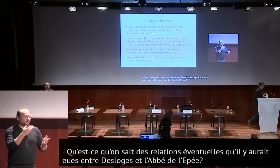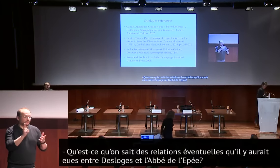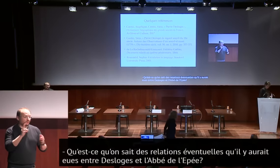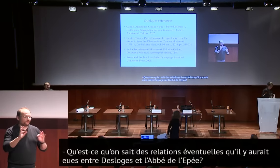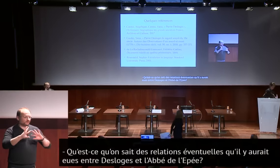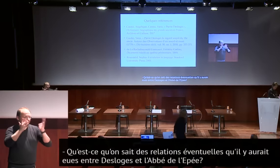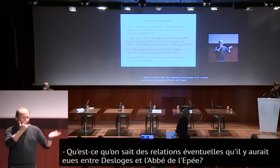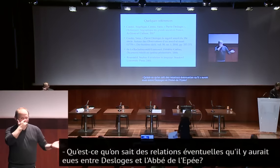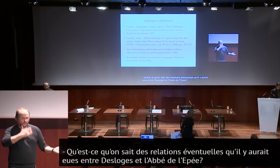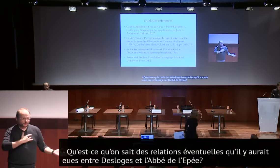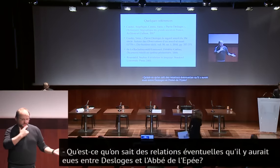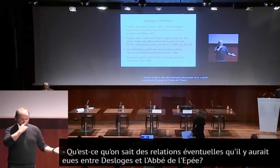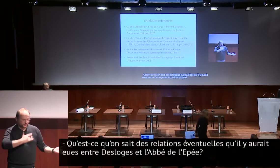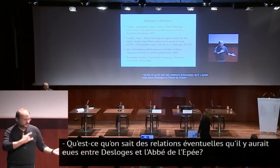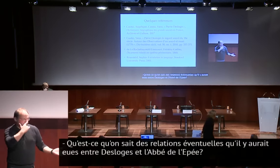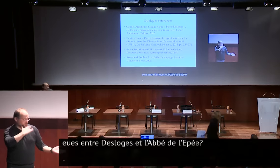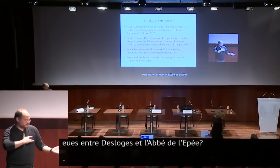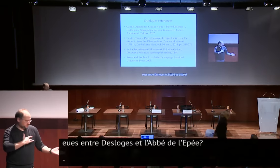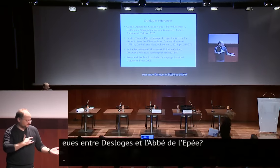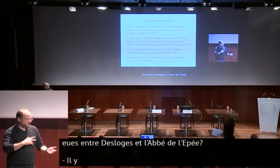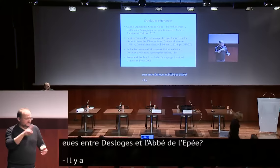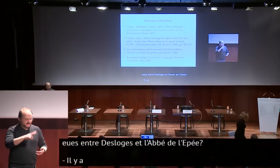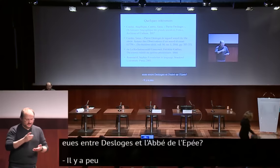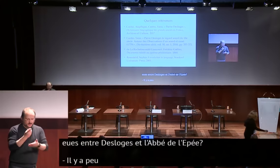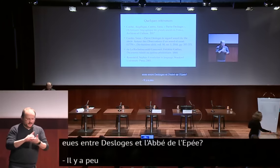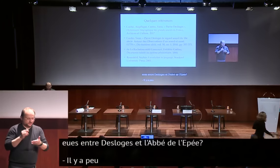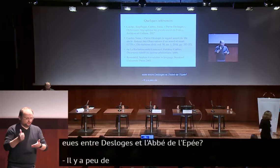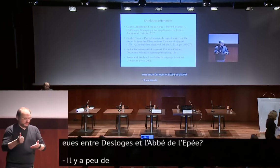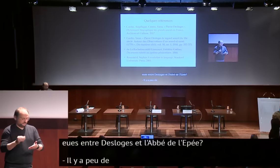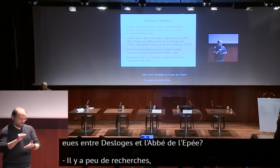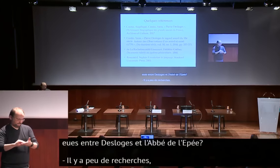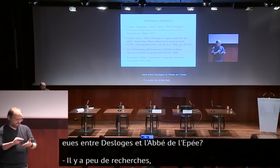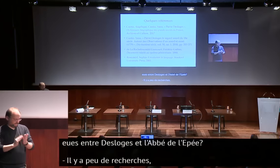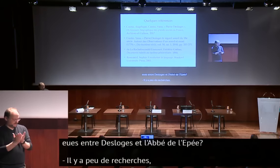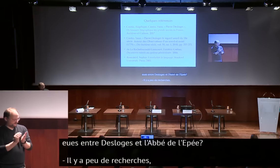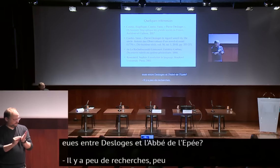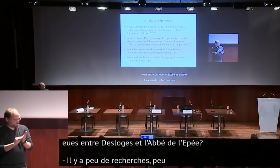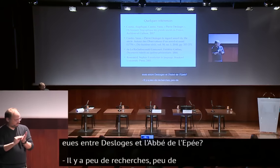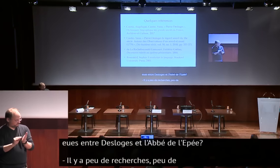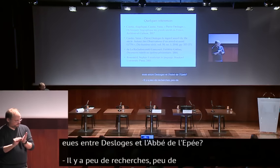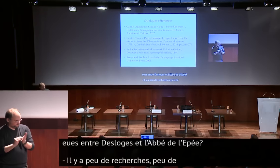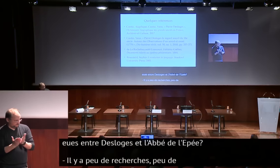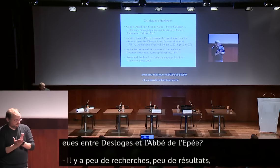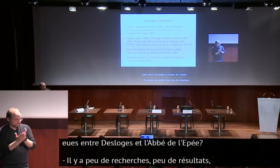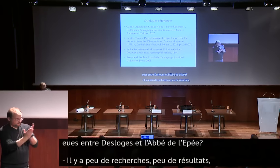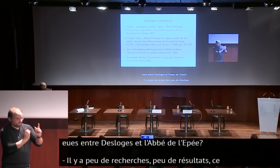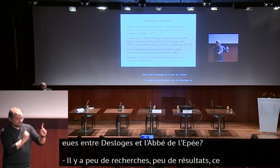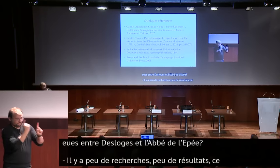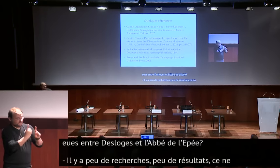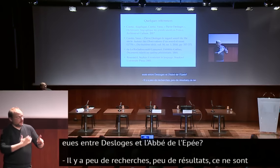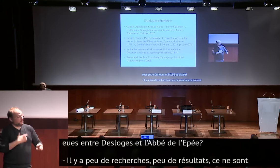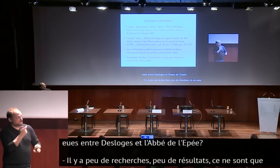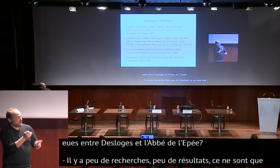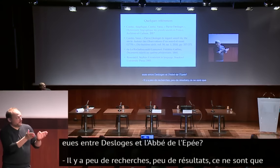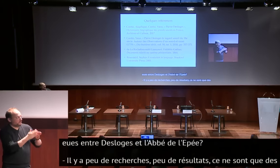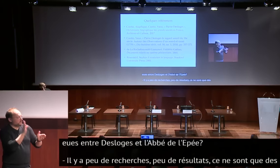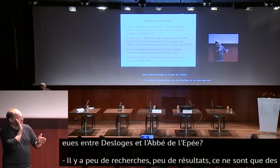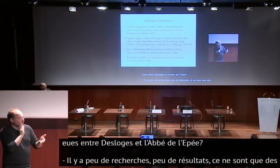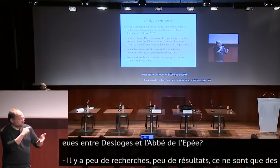Alors, il y a peu de recherches, peu de résultats, ce sont que des hypothèses au sujet de cette